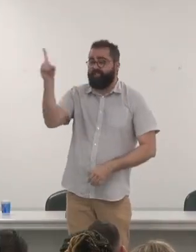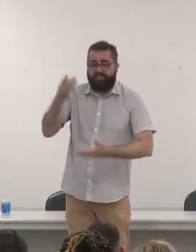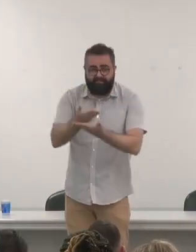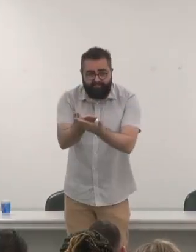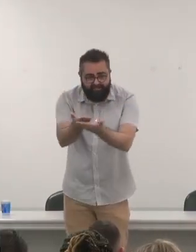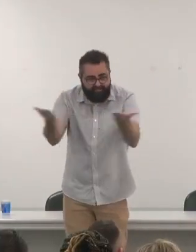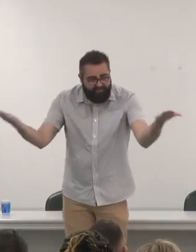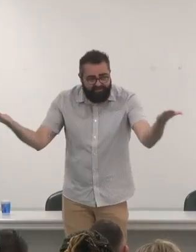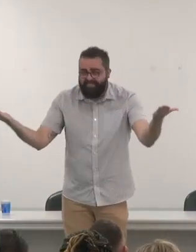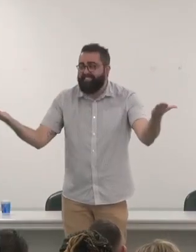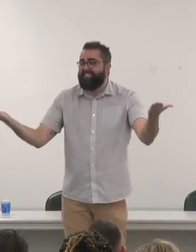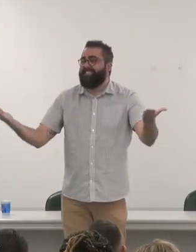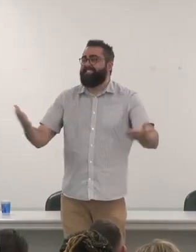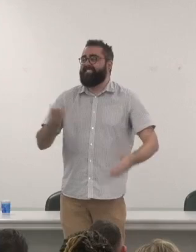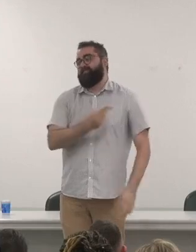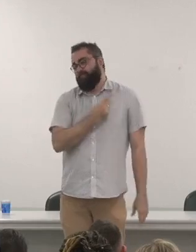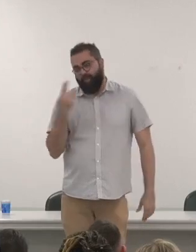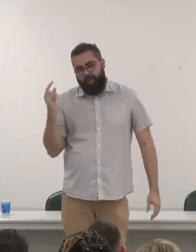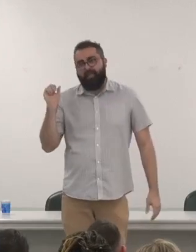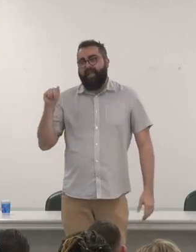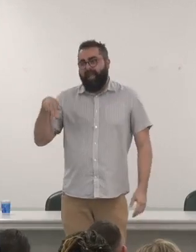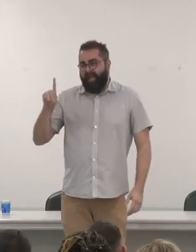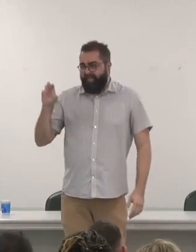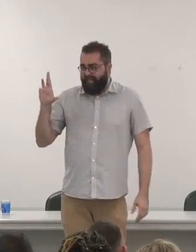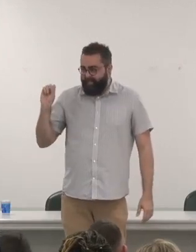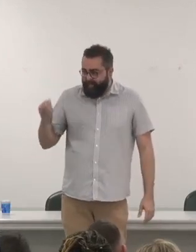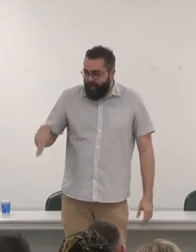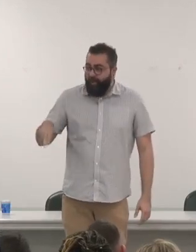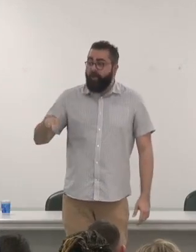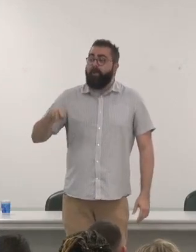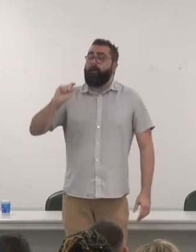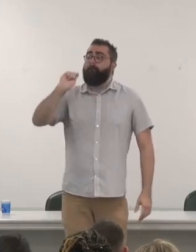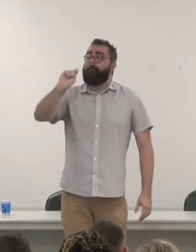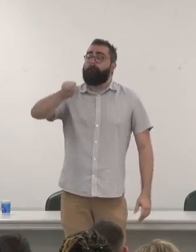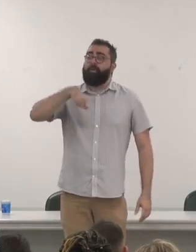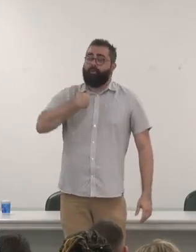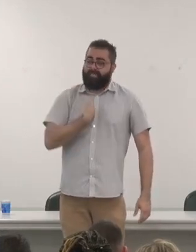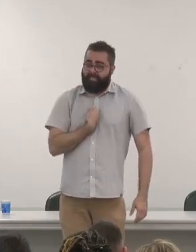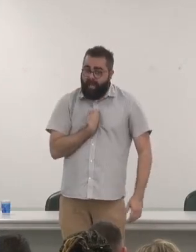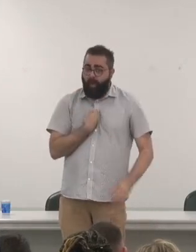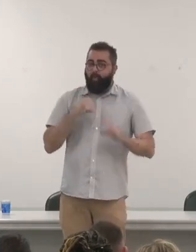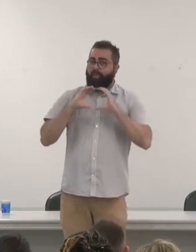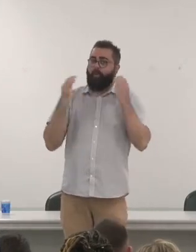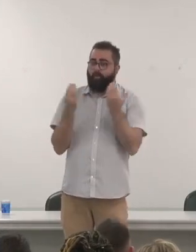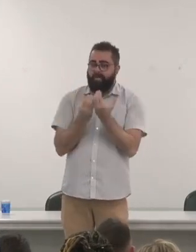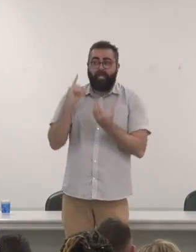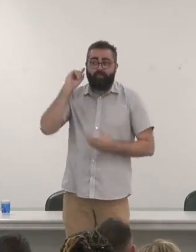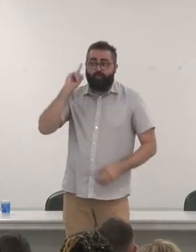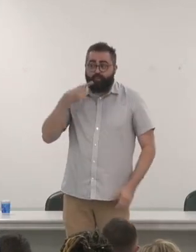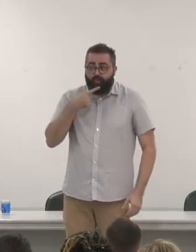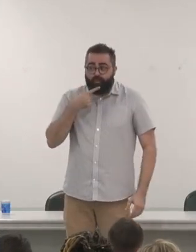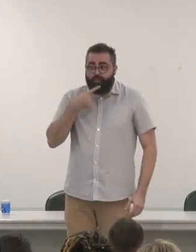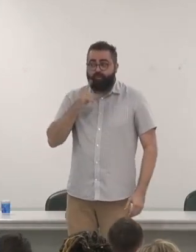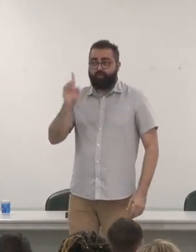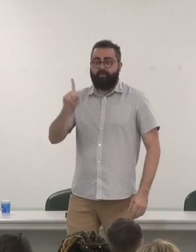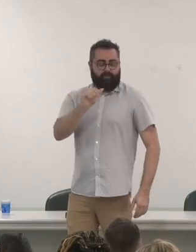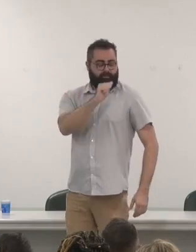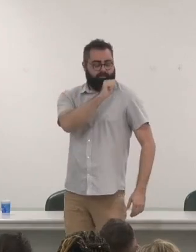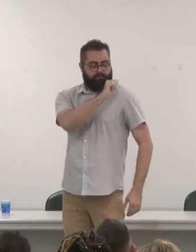Bom dia a todas as pessoas presentes. Conforme dito, eu sou o professor Anderson, eu sou conhecido na comunidade surda através